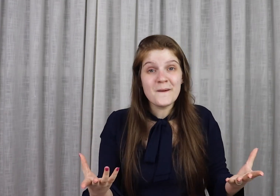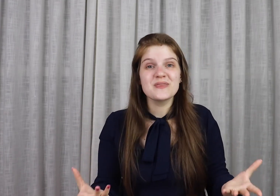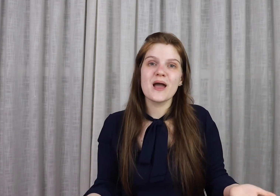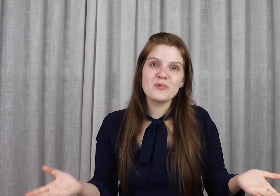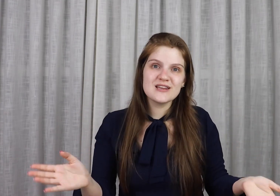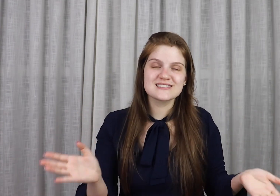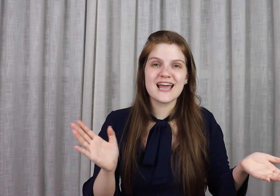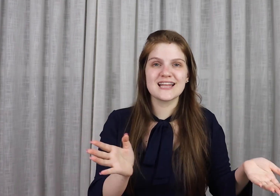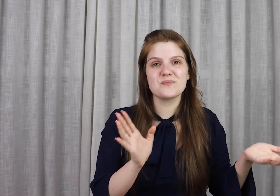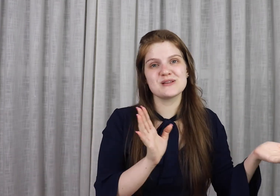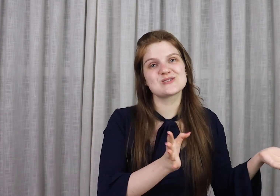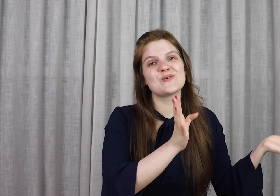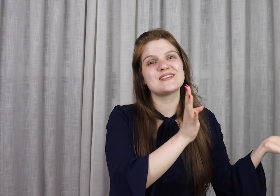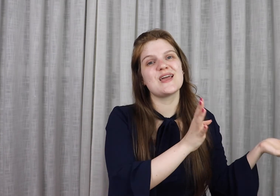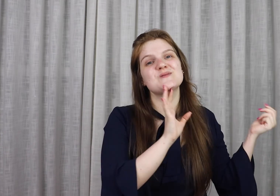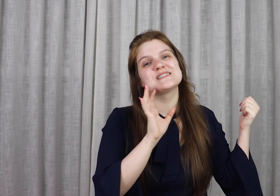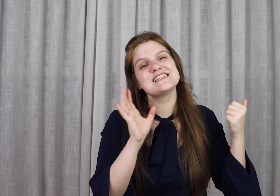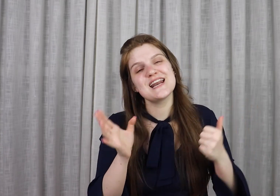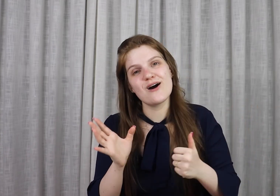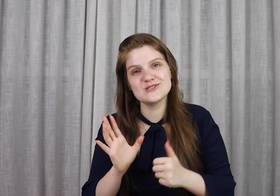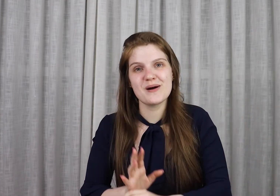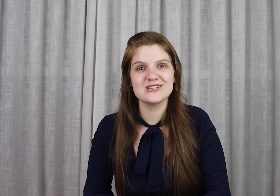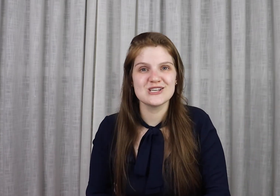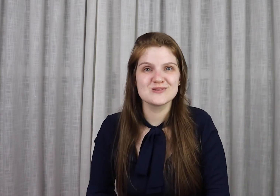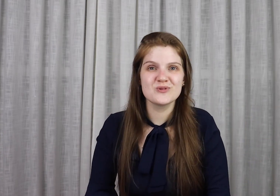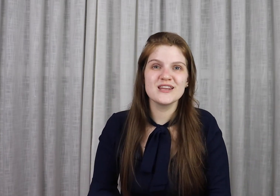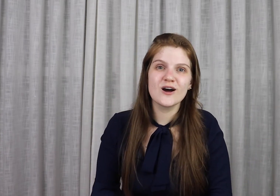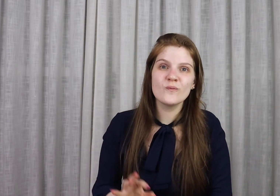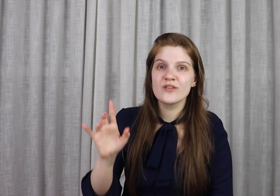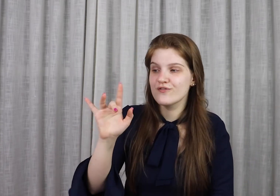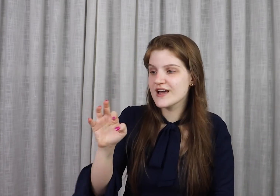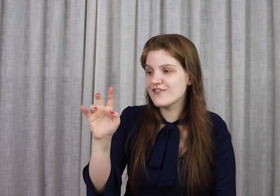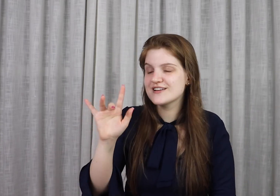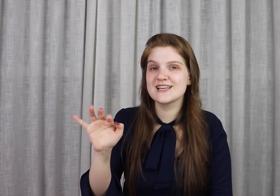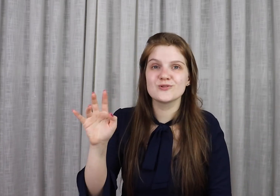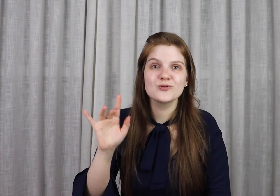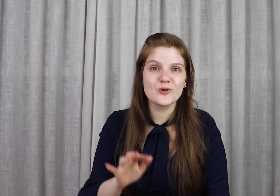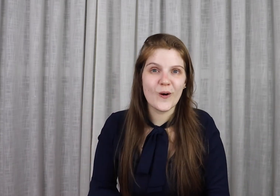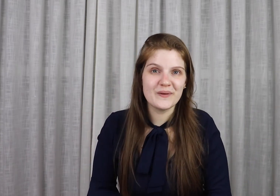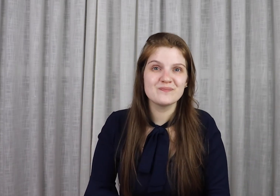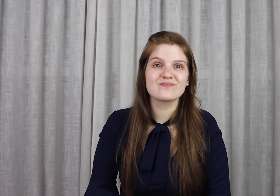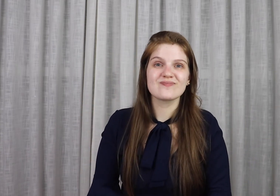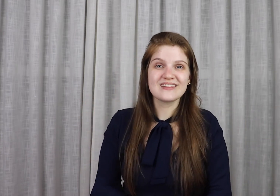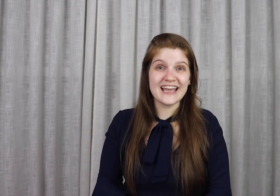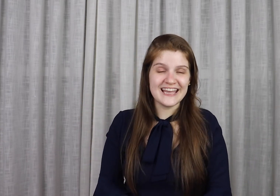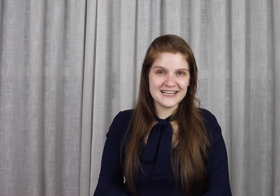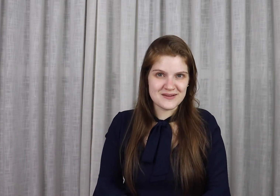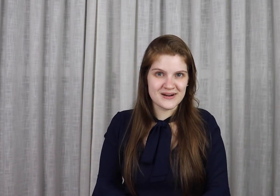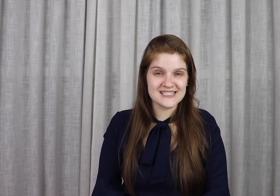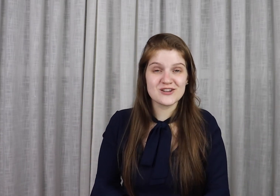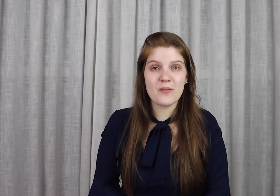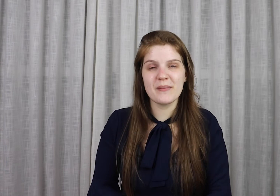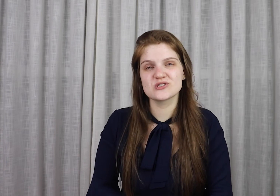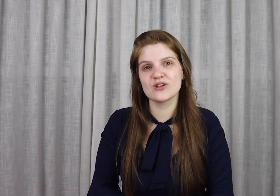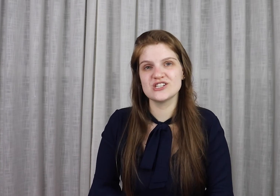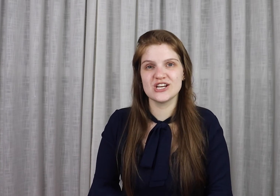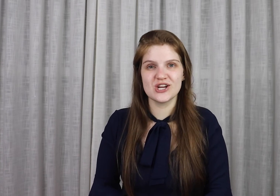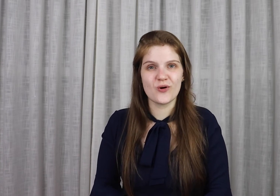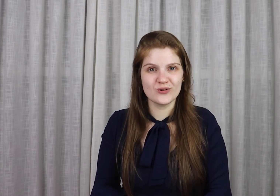e é por isso que cada pessoa tem um sinal de batismo e não ficar fazendo o nome em Libras. E normalmente quando a gente encontra